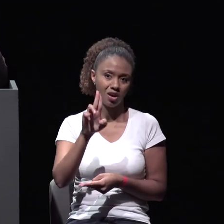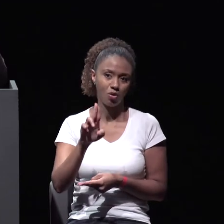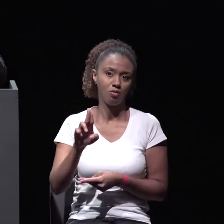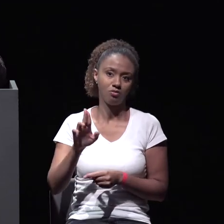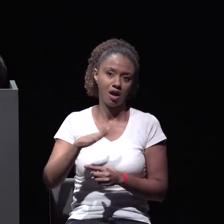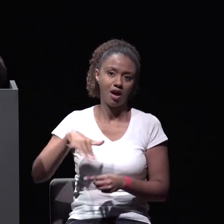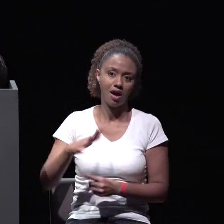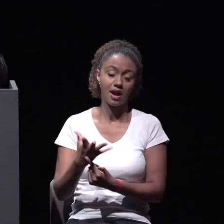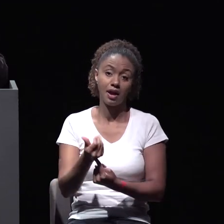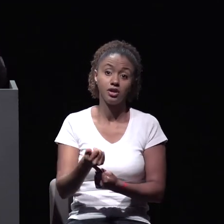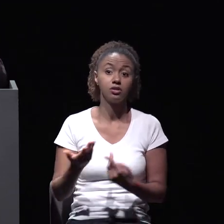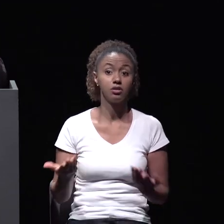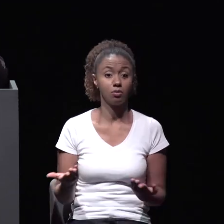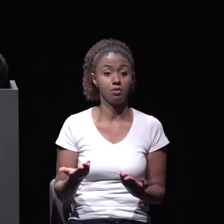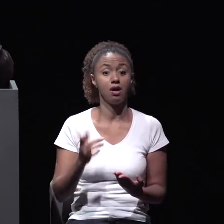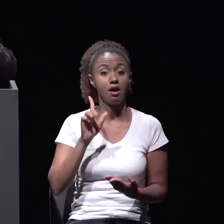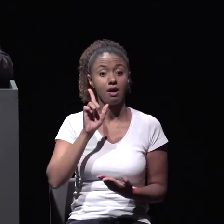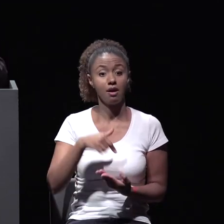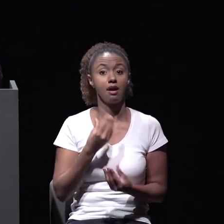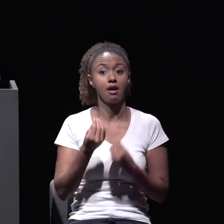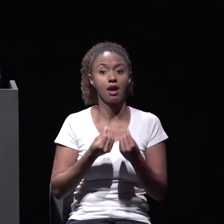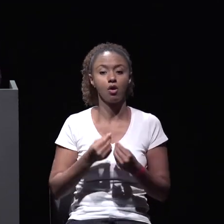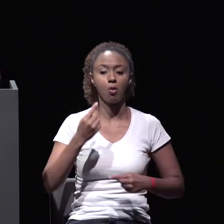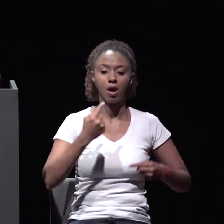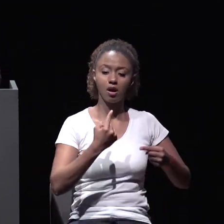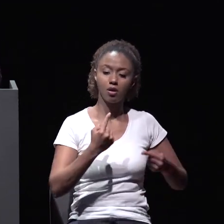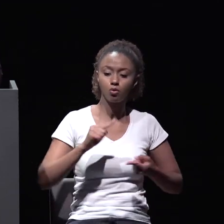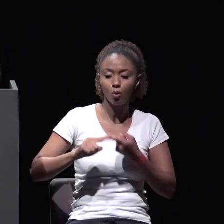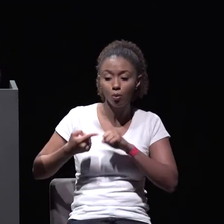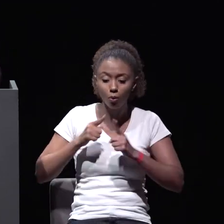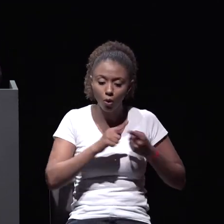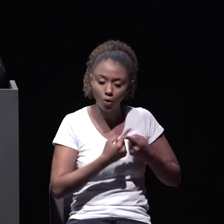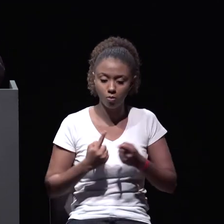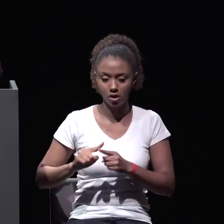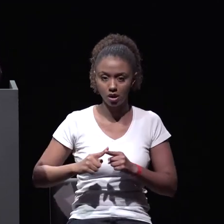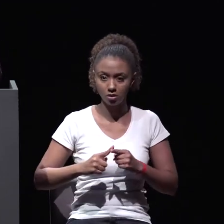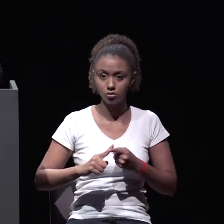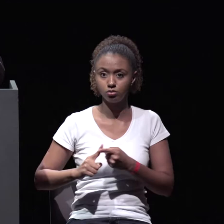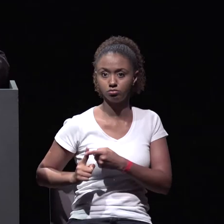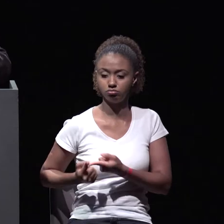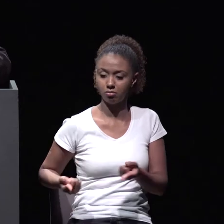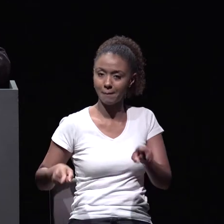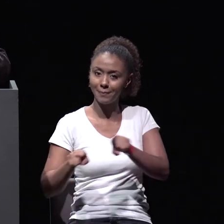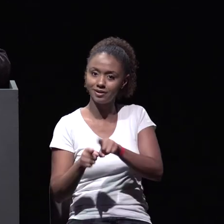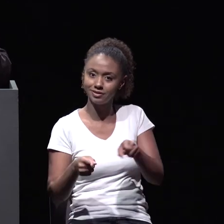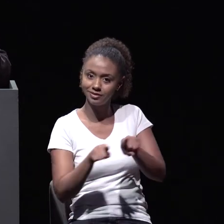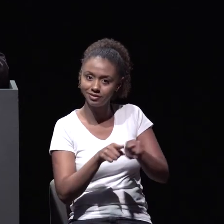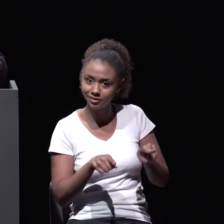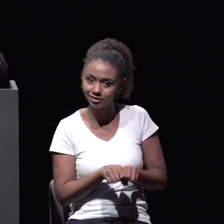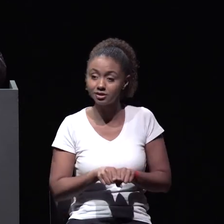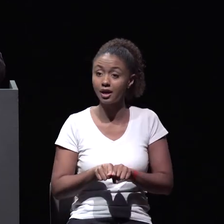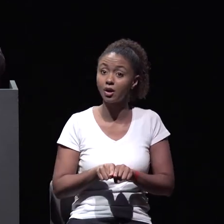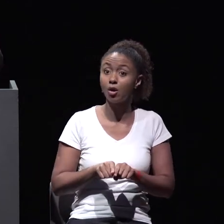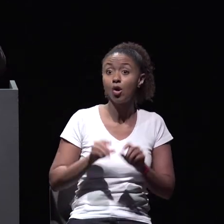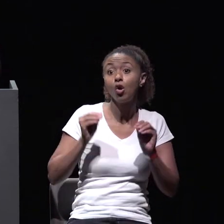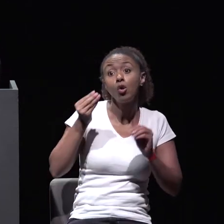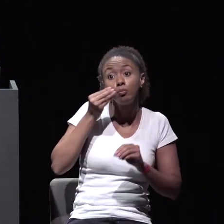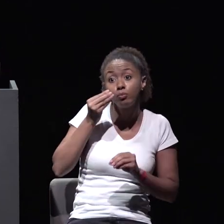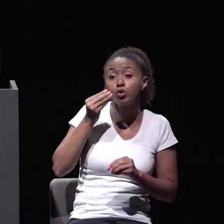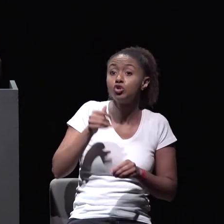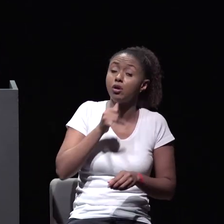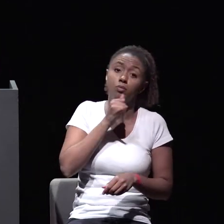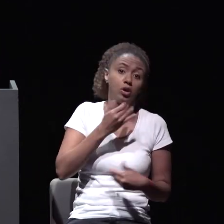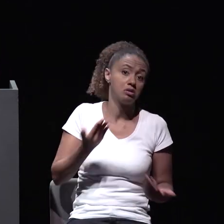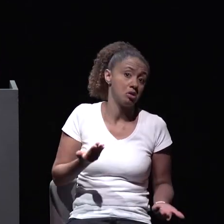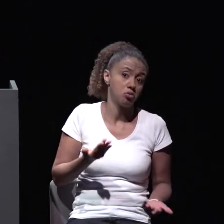basicamente de formação entre paris e de mestre e discípulo sendo que no caso do aleijadinho mestre pode ter sido o próprio pai a gente tem algumas